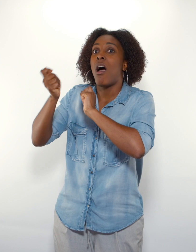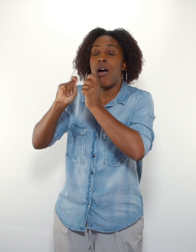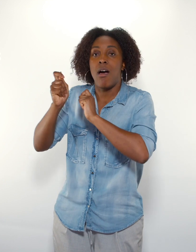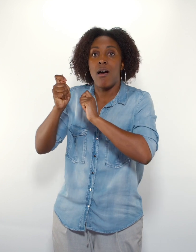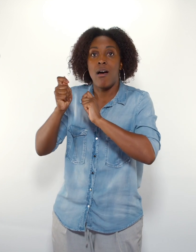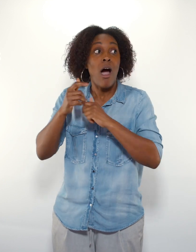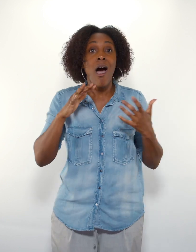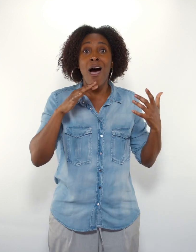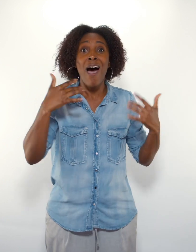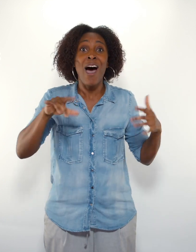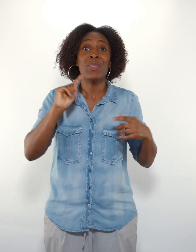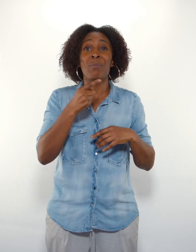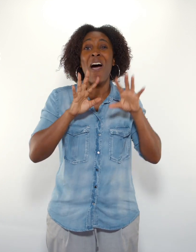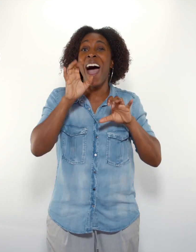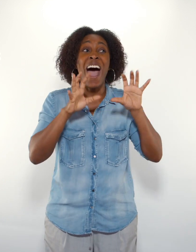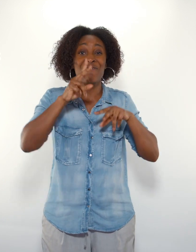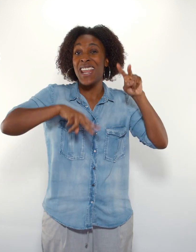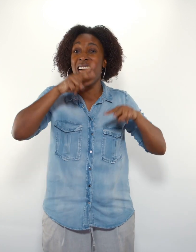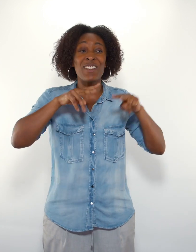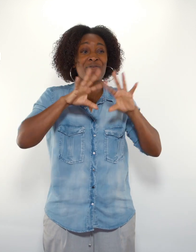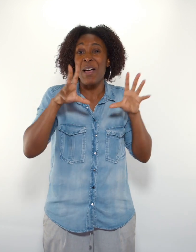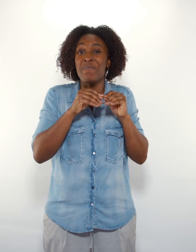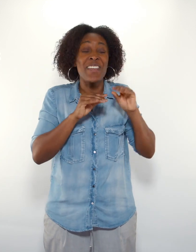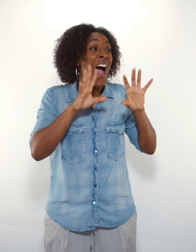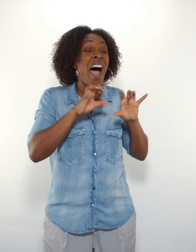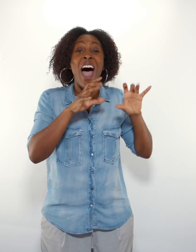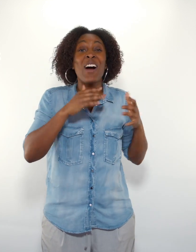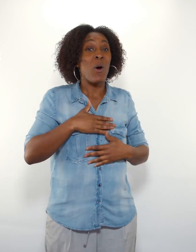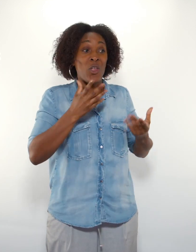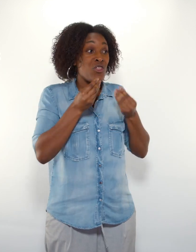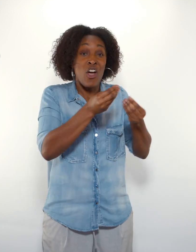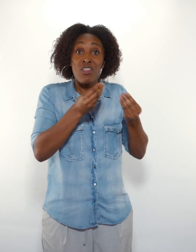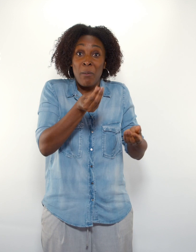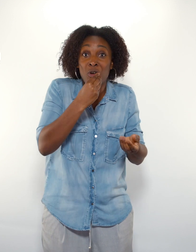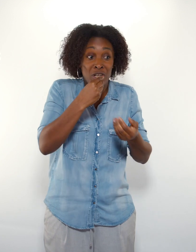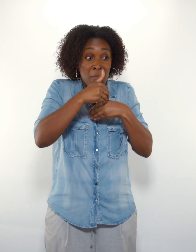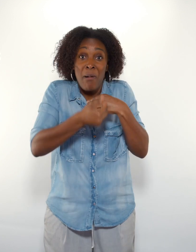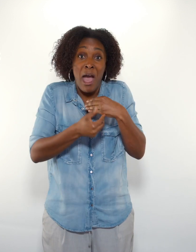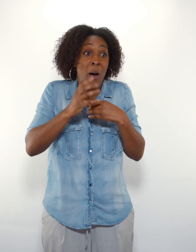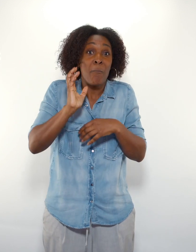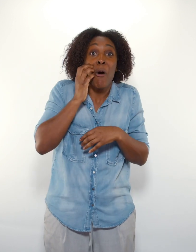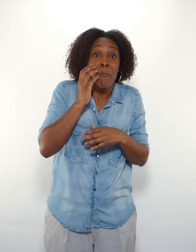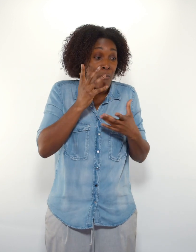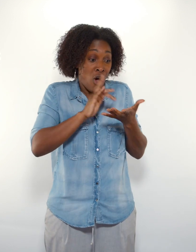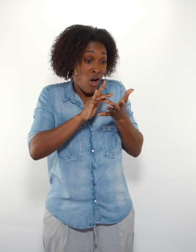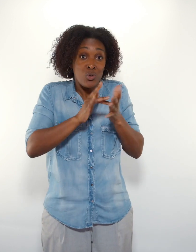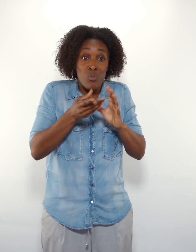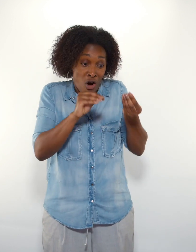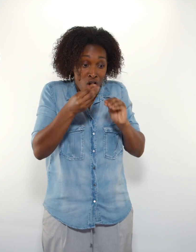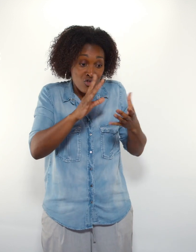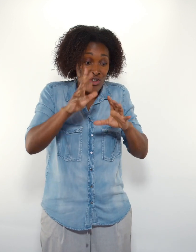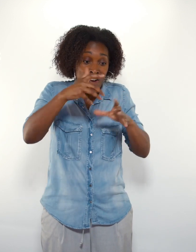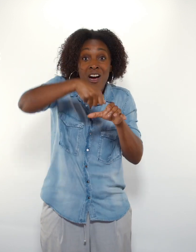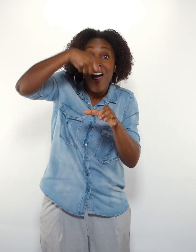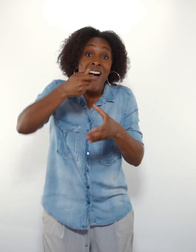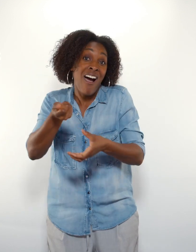majesté. Alors tout le monde est en effervescence, le village, la famille, on lui donne des bouts de pain, des pommes, il met tout cela dans son